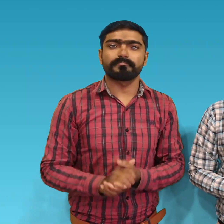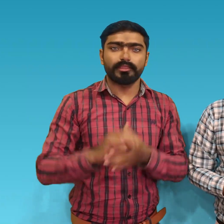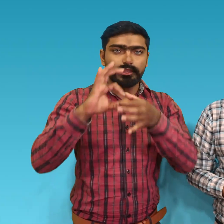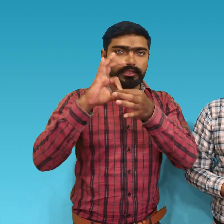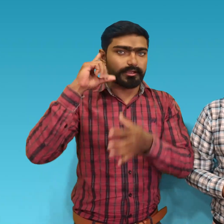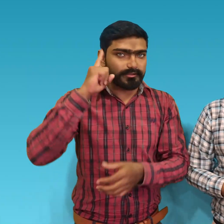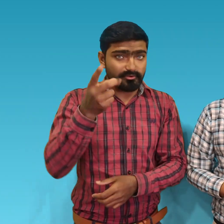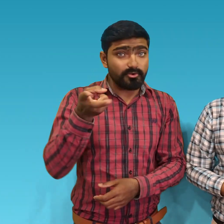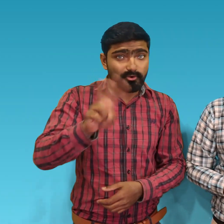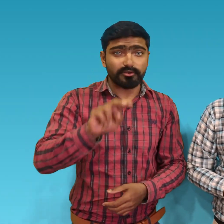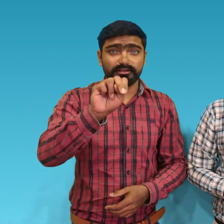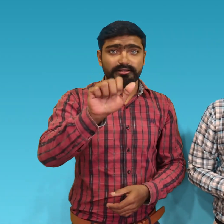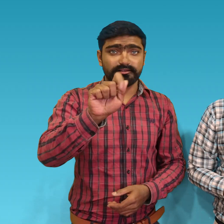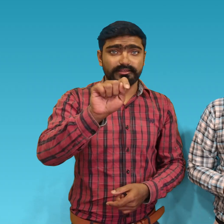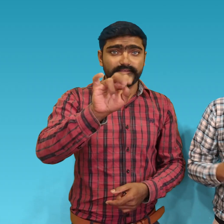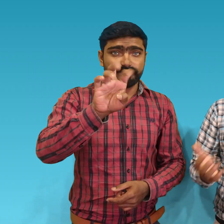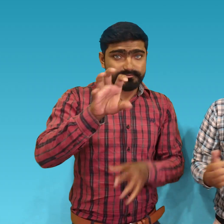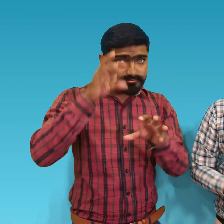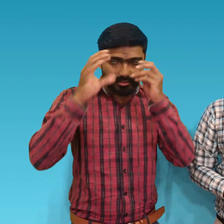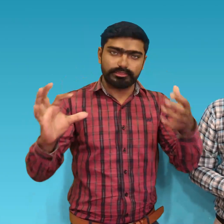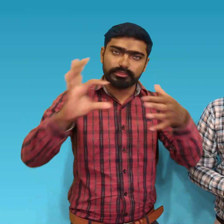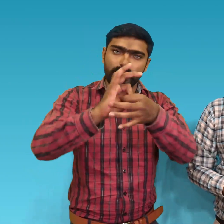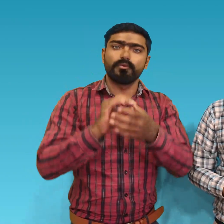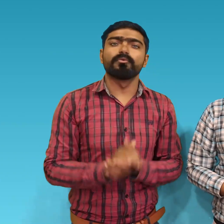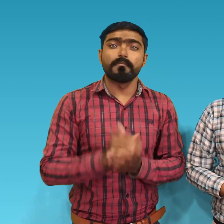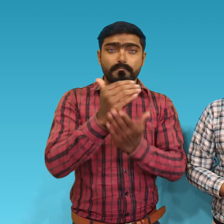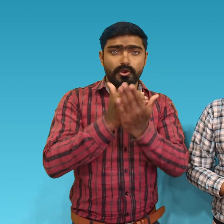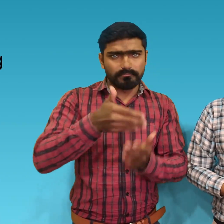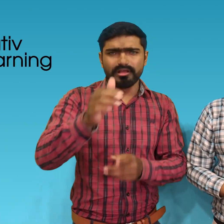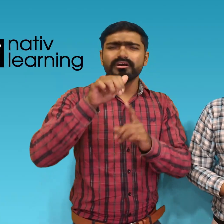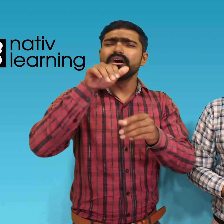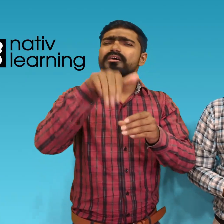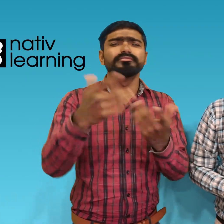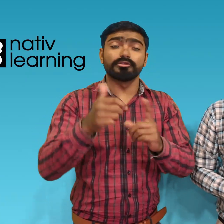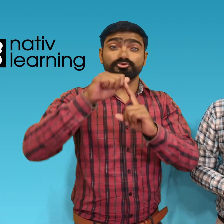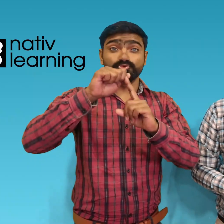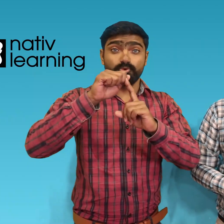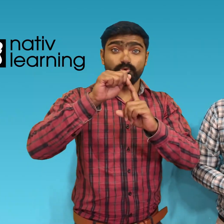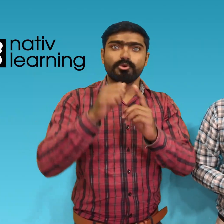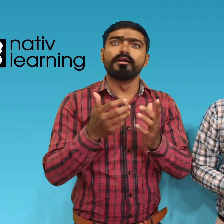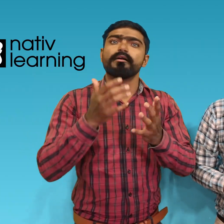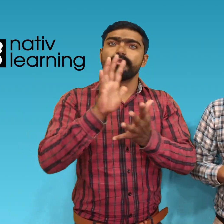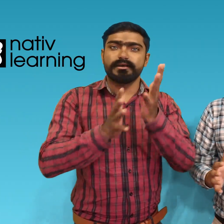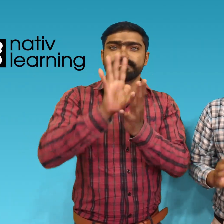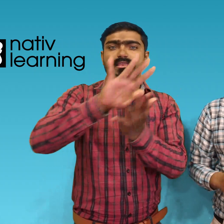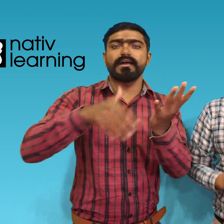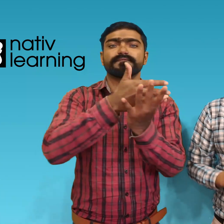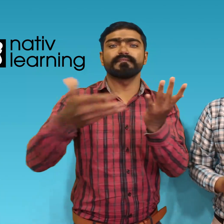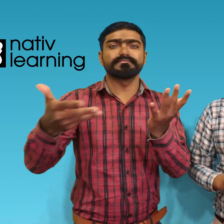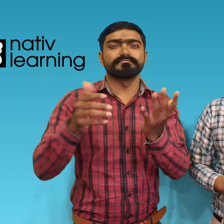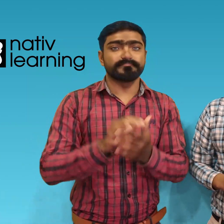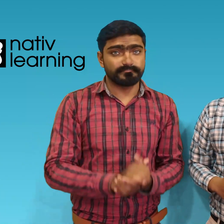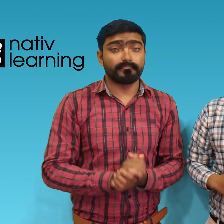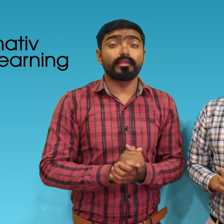minorities and made sure that they feel included. इसी दिन के ऑनर में ConnectHear and Nativ Learning have collaborated on the importance of